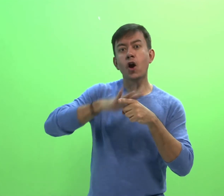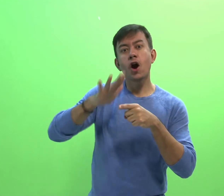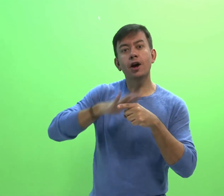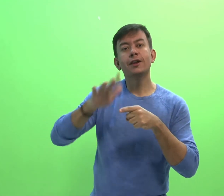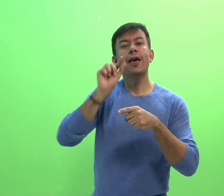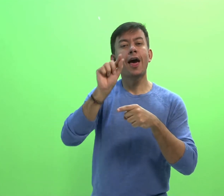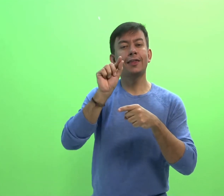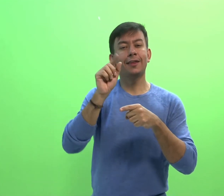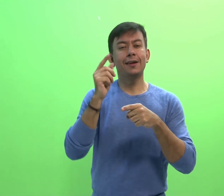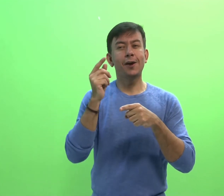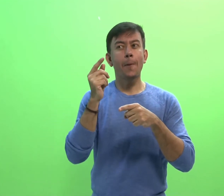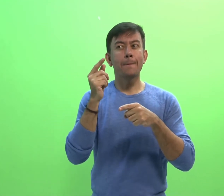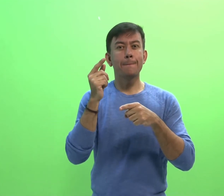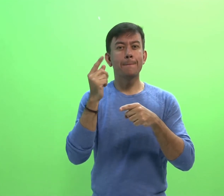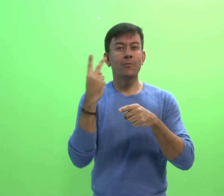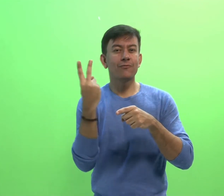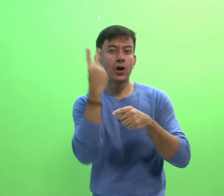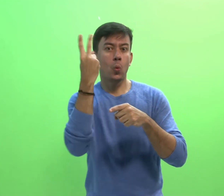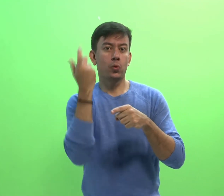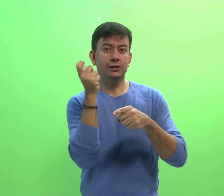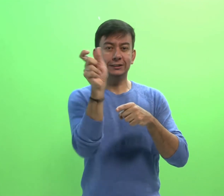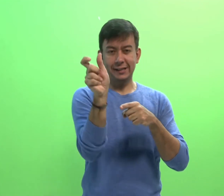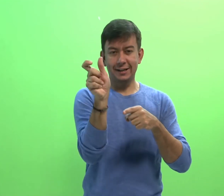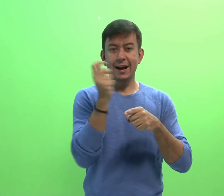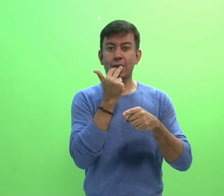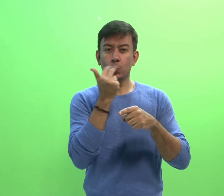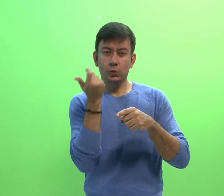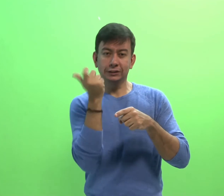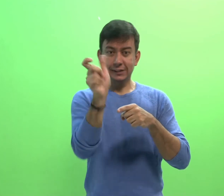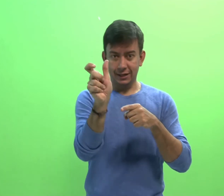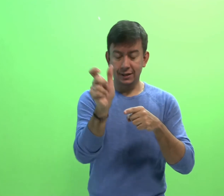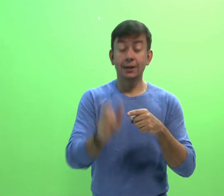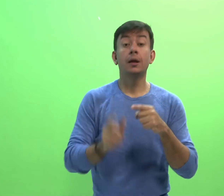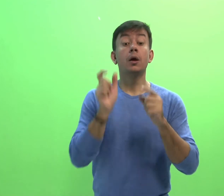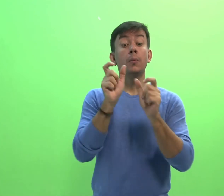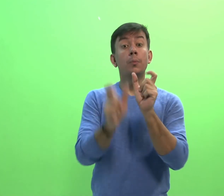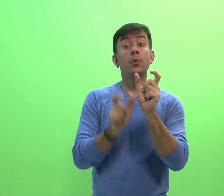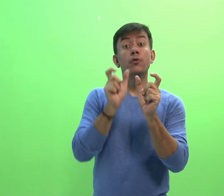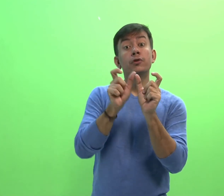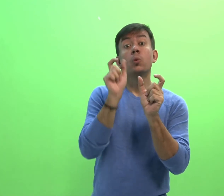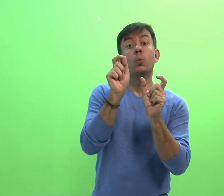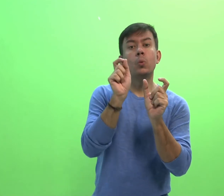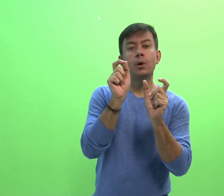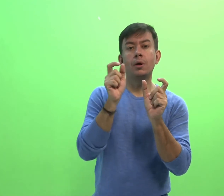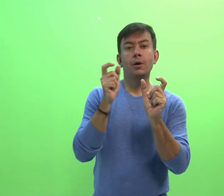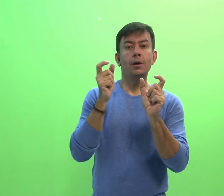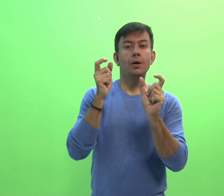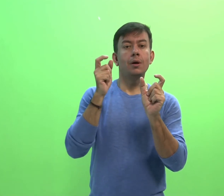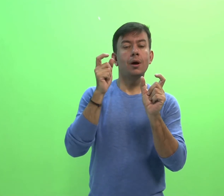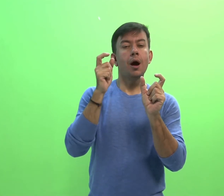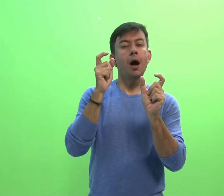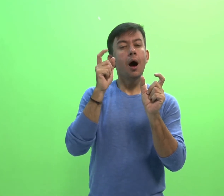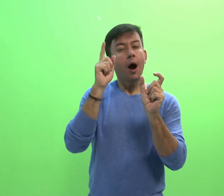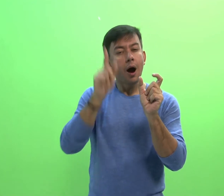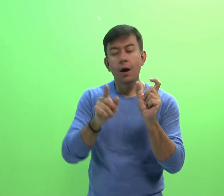a fonologia, que vai mostrar o valor daquela palavra, a morfologia,